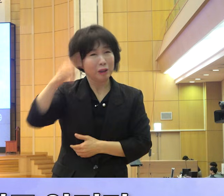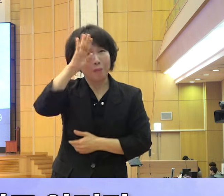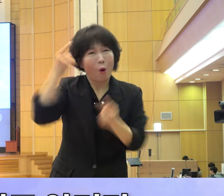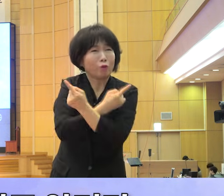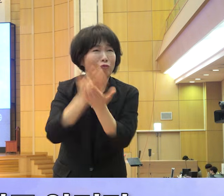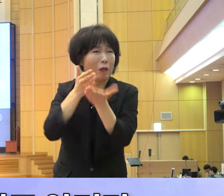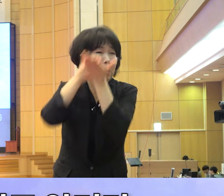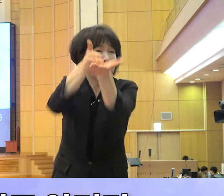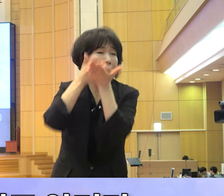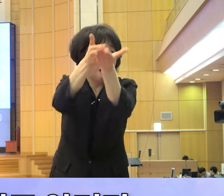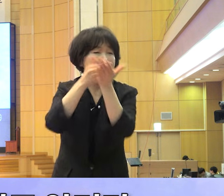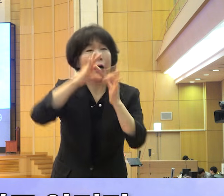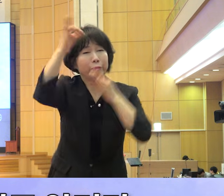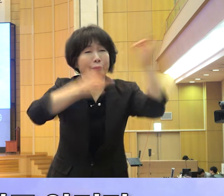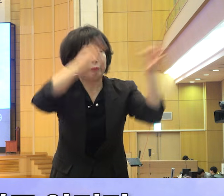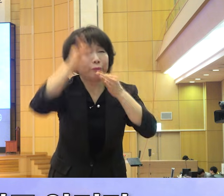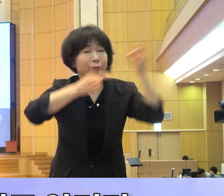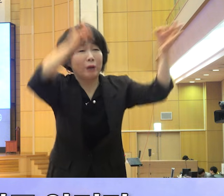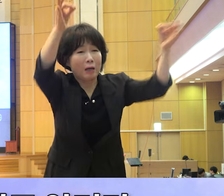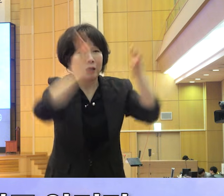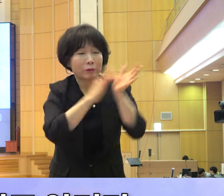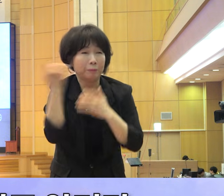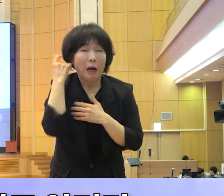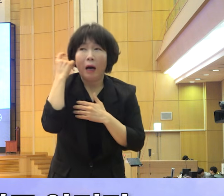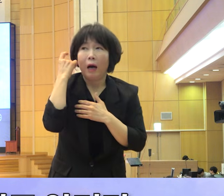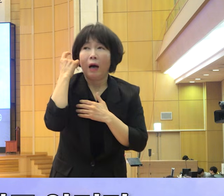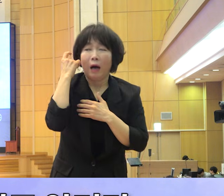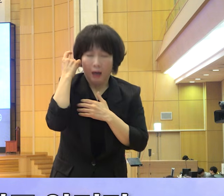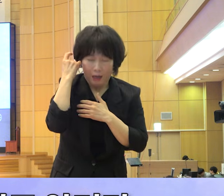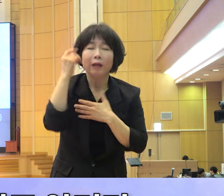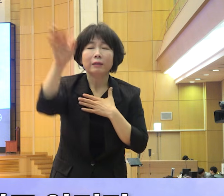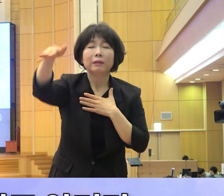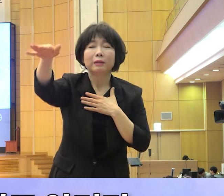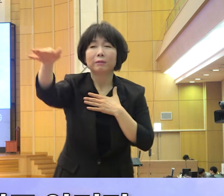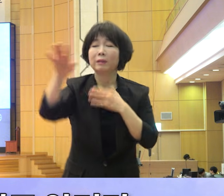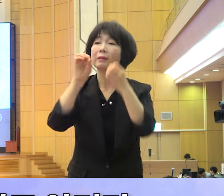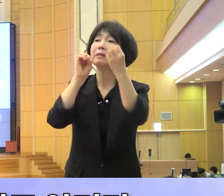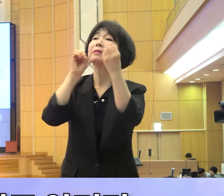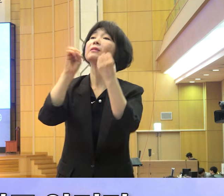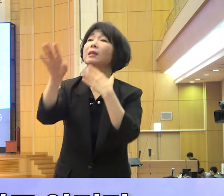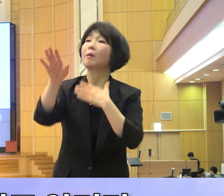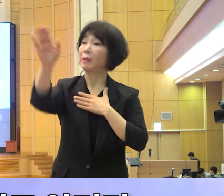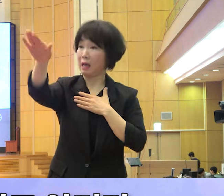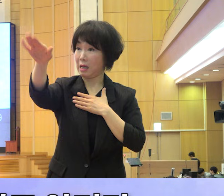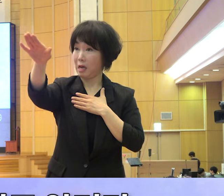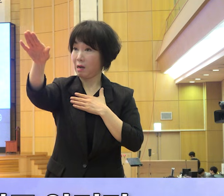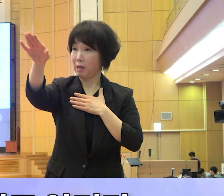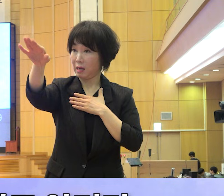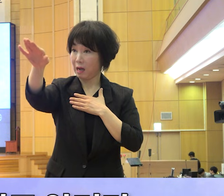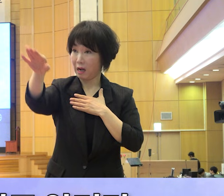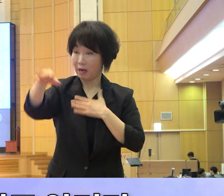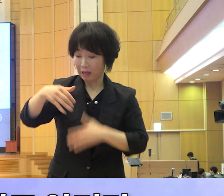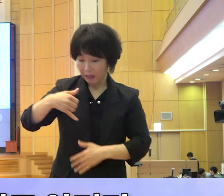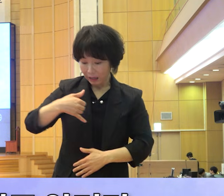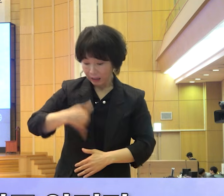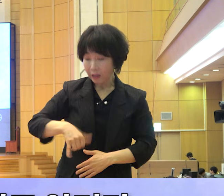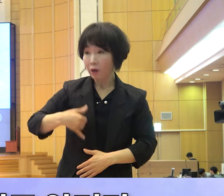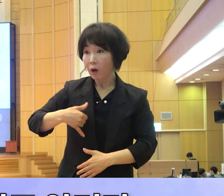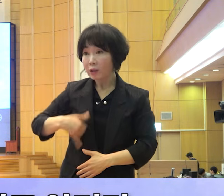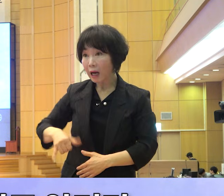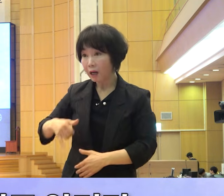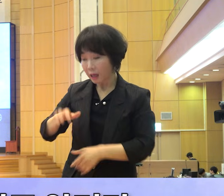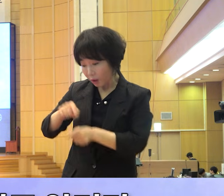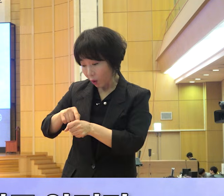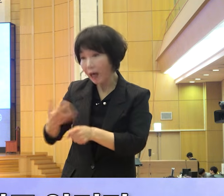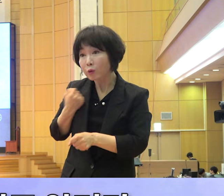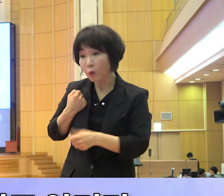고쳐달라고 그렇게 부르짖고 외치니까 예수님이 대답하여 이르되 자녀의 떡을, 무슨 떡을?